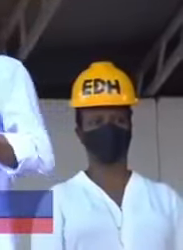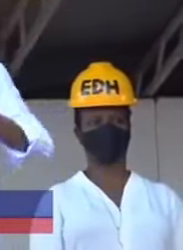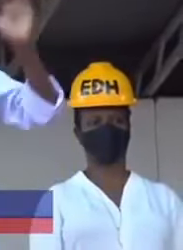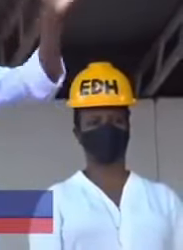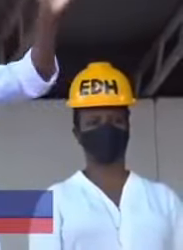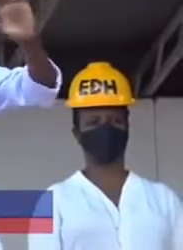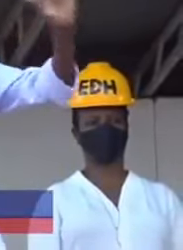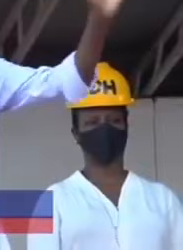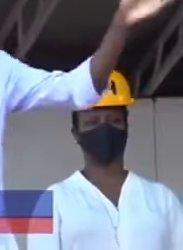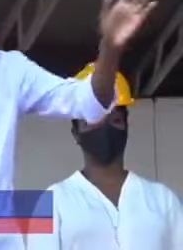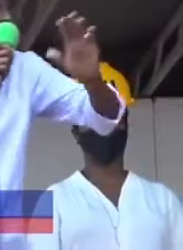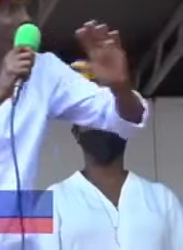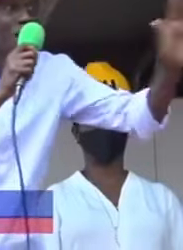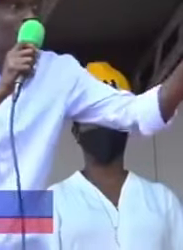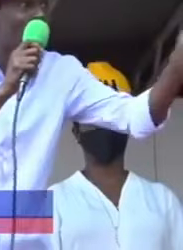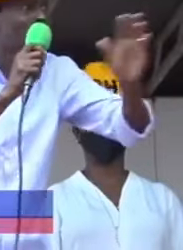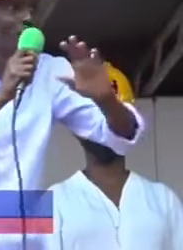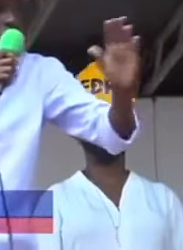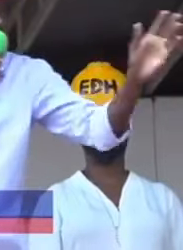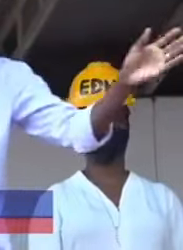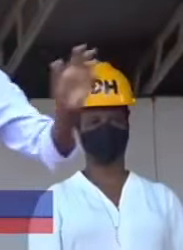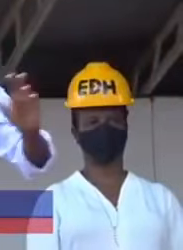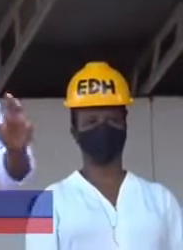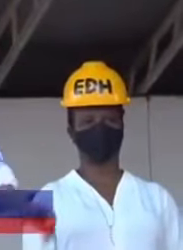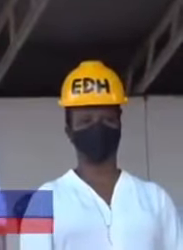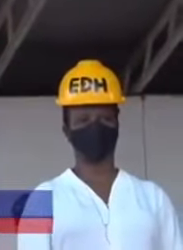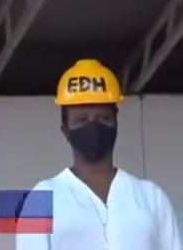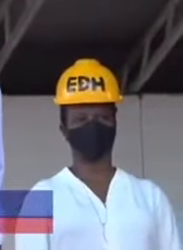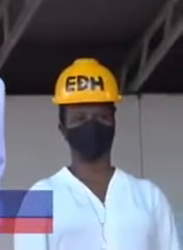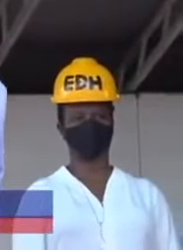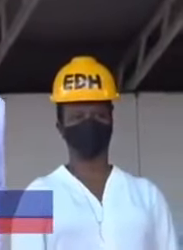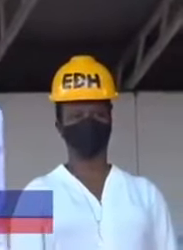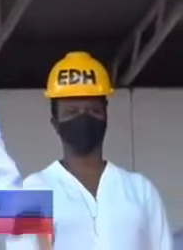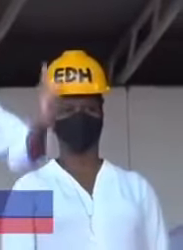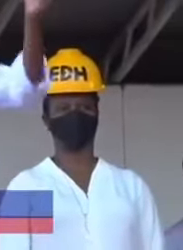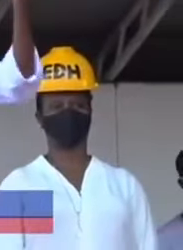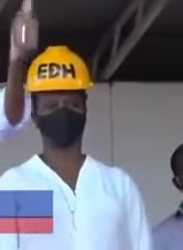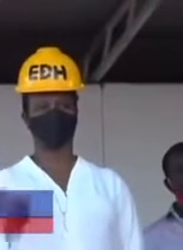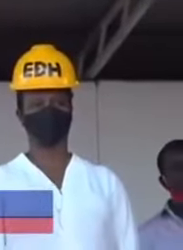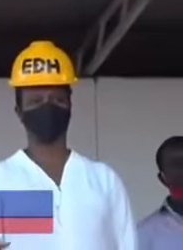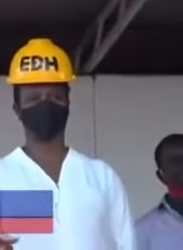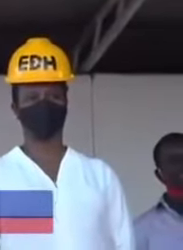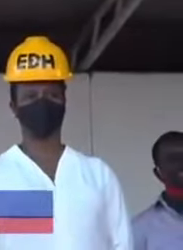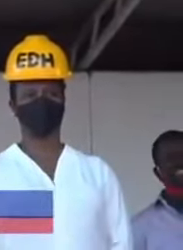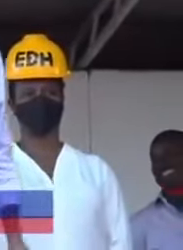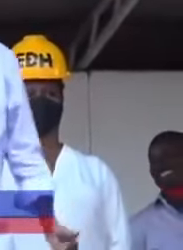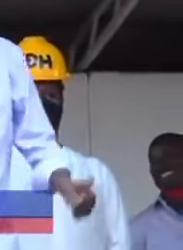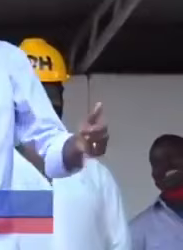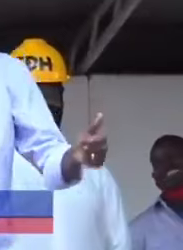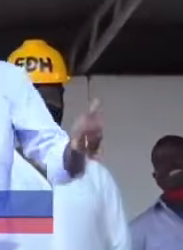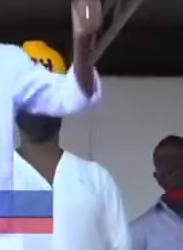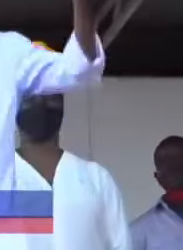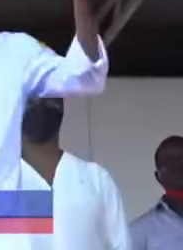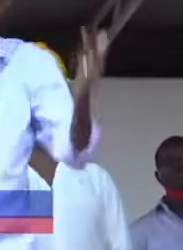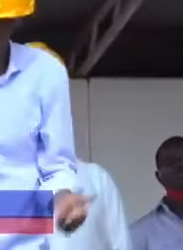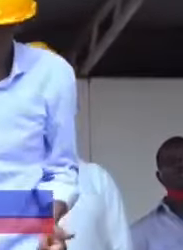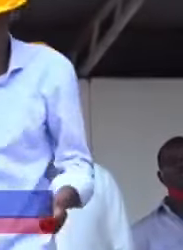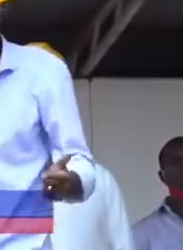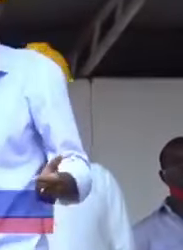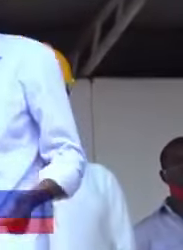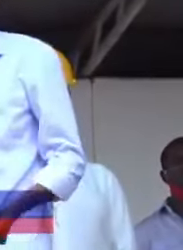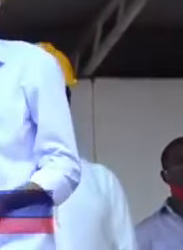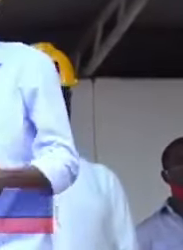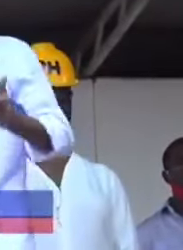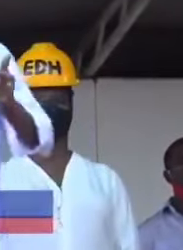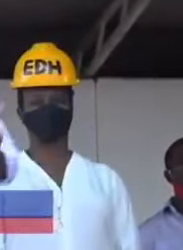mandat. Dire ce mandat chaud, pile, pile, pile, pile, pile. Dire ce mandat avec courant la donne. Dire ce mandat avec Marion la